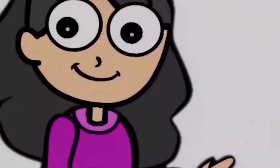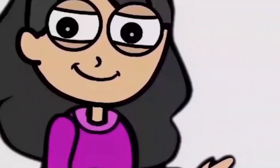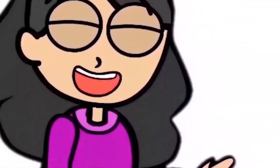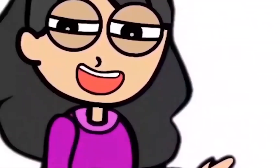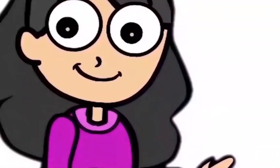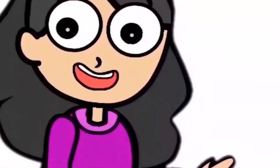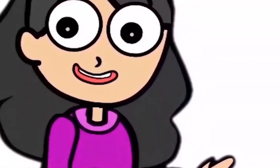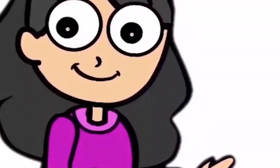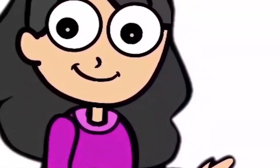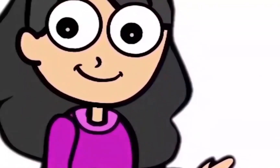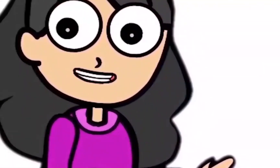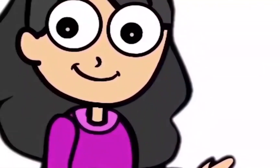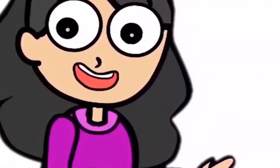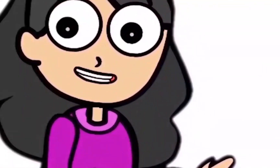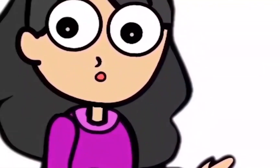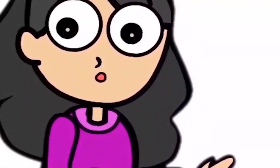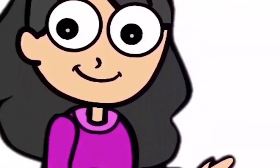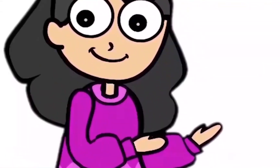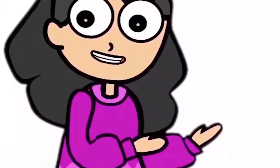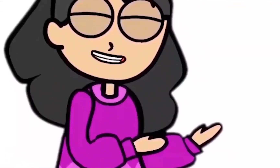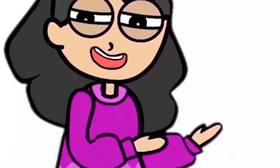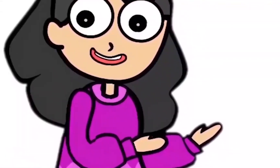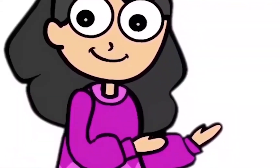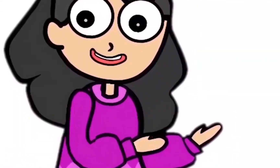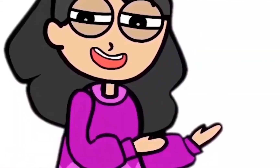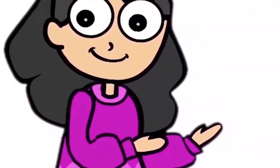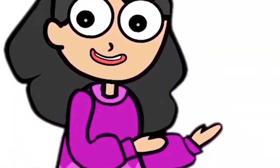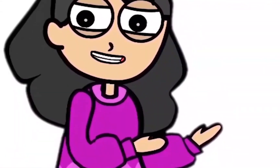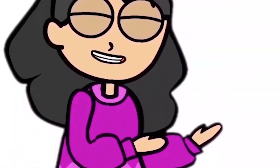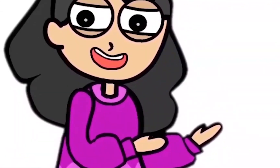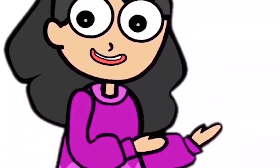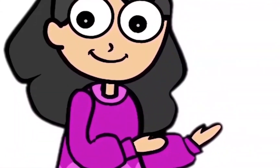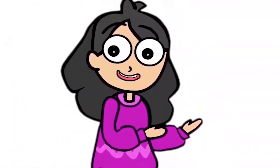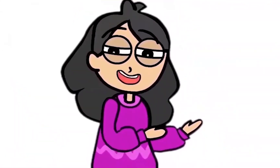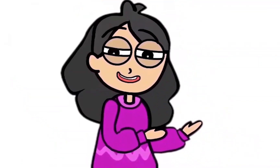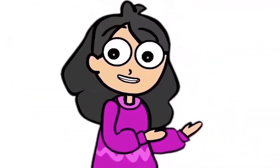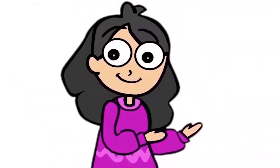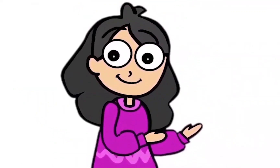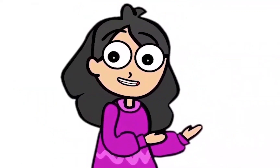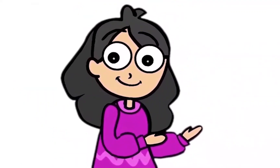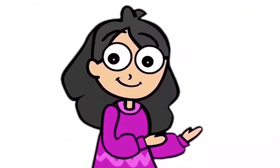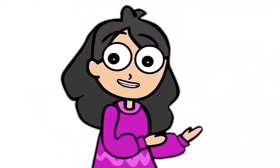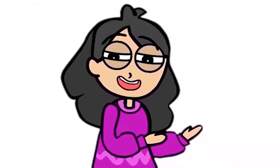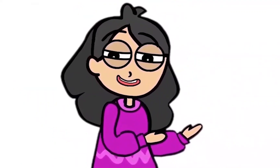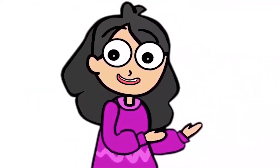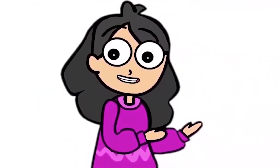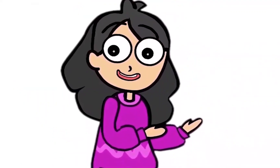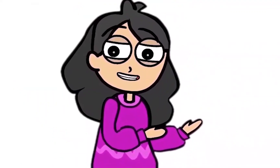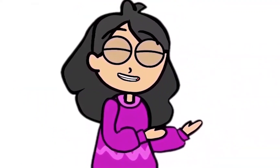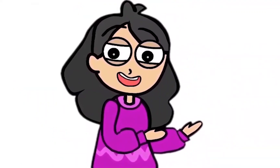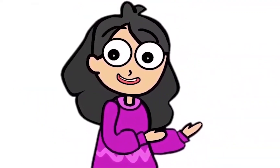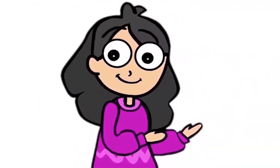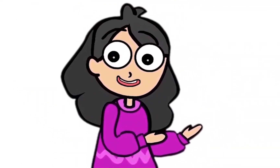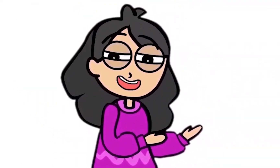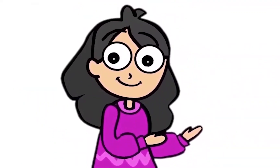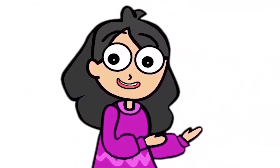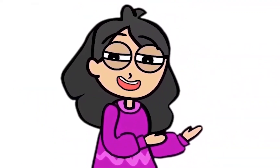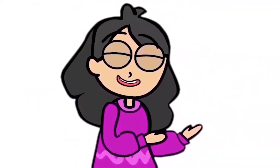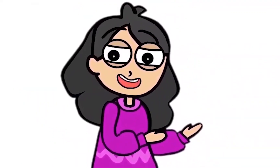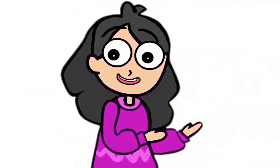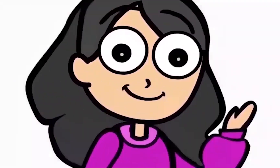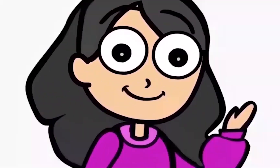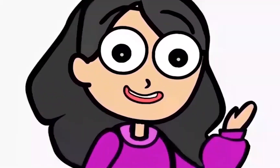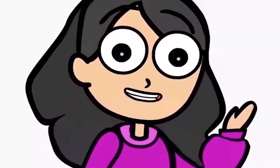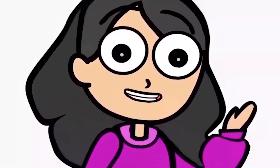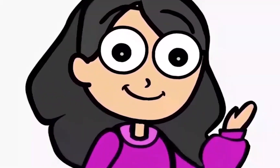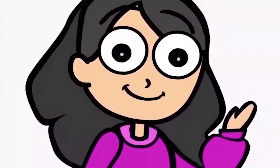जाने तुमको बहुत मजा आसला, जदि आहुरी मजा करिवे तेबे निज संग मानंक सहित